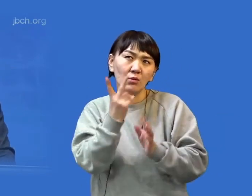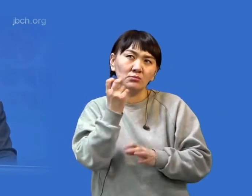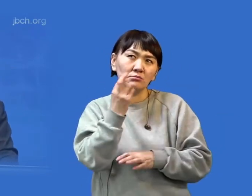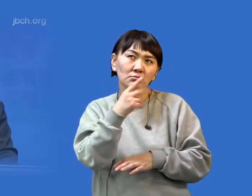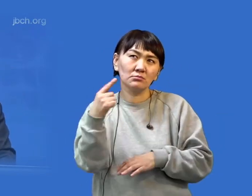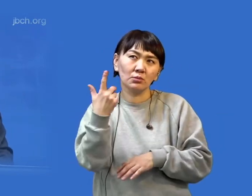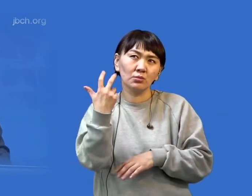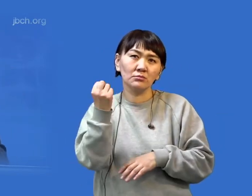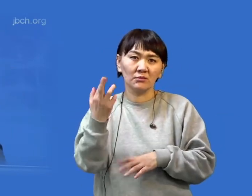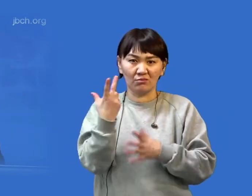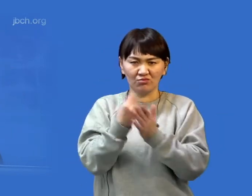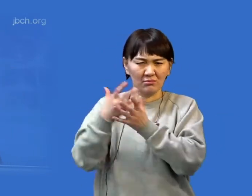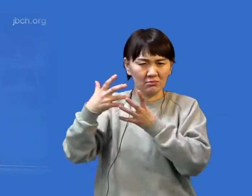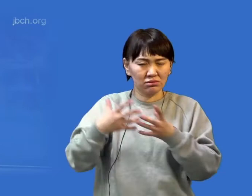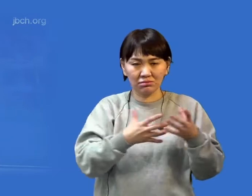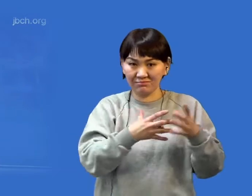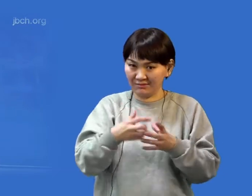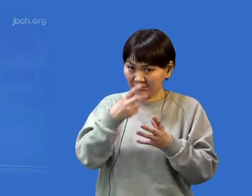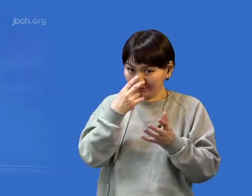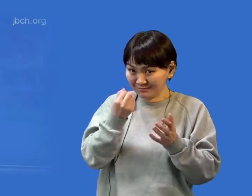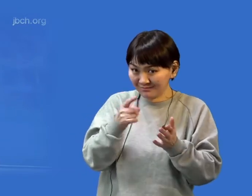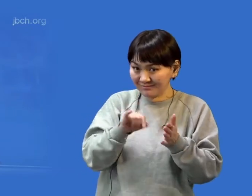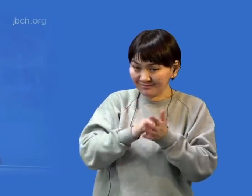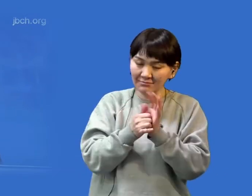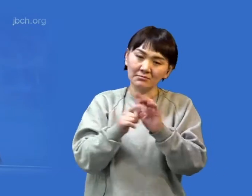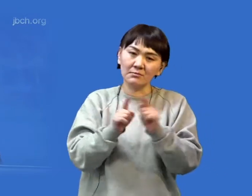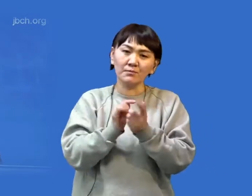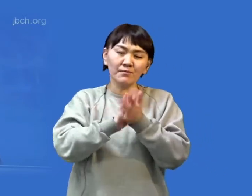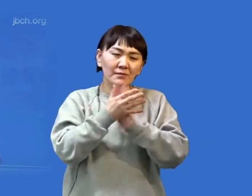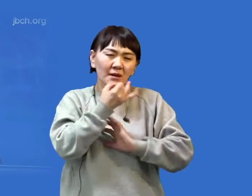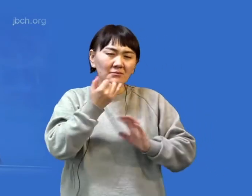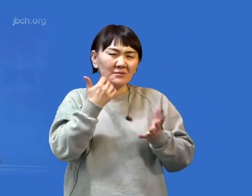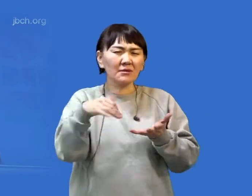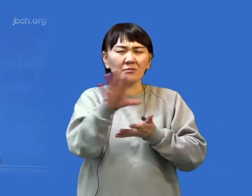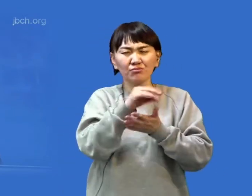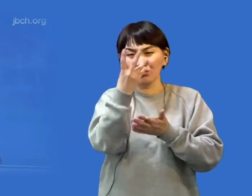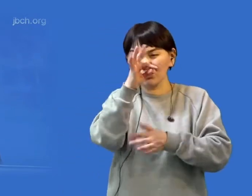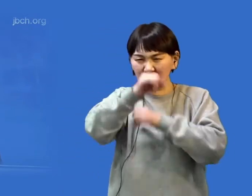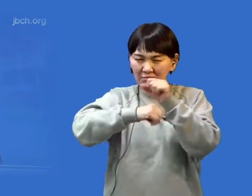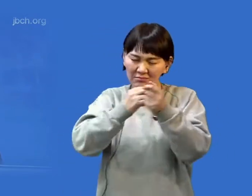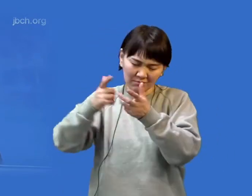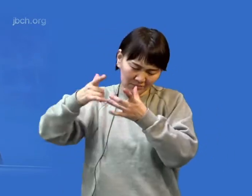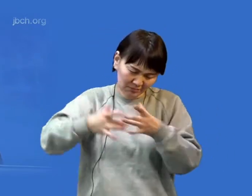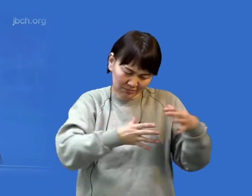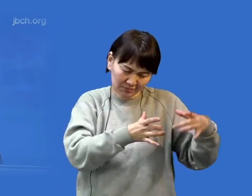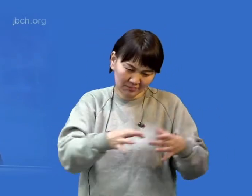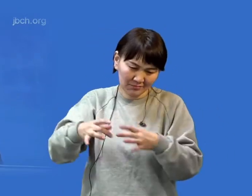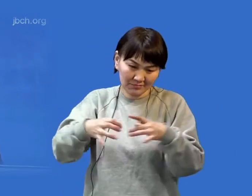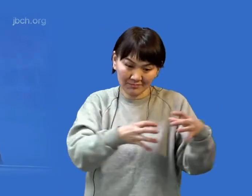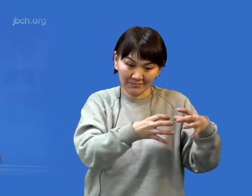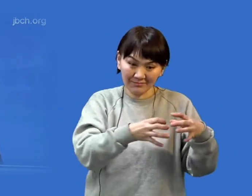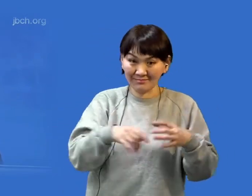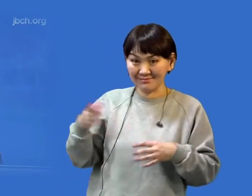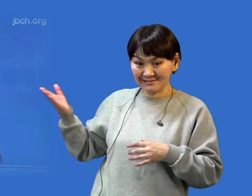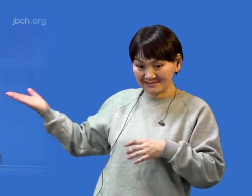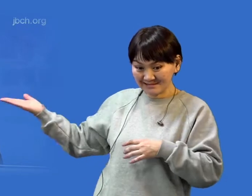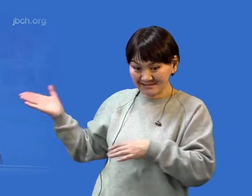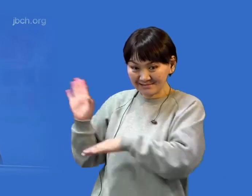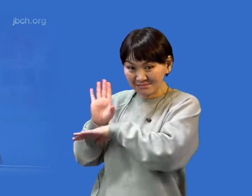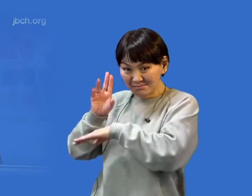Би тэр Синай цөл Израильчүүдийн 40 жил төрөлдсөн тэр цөлөөр автобусан зугаад 2 удаа явж